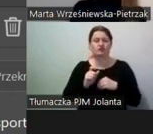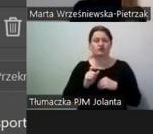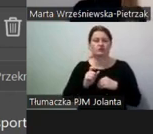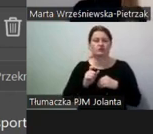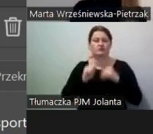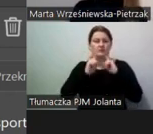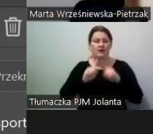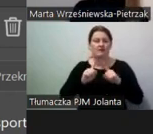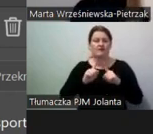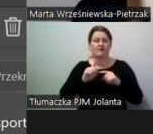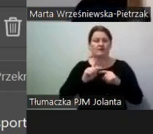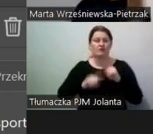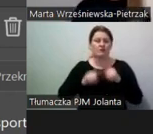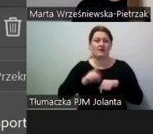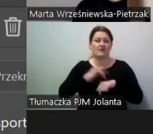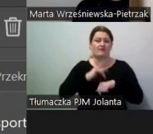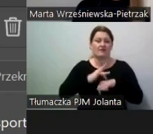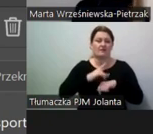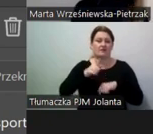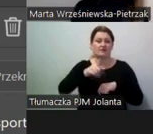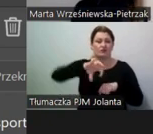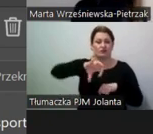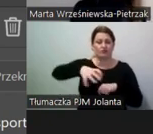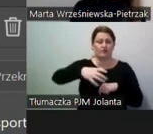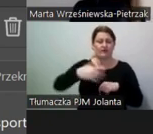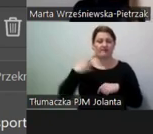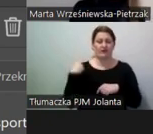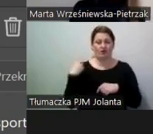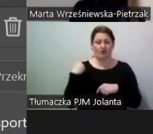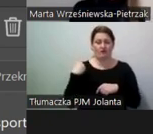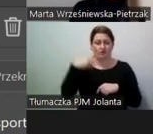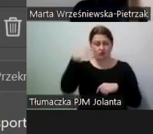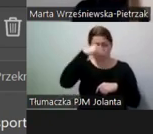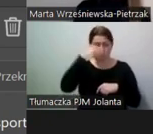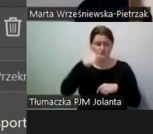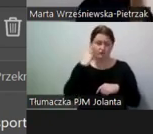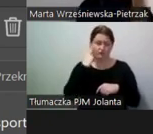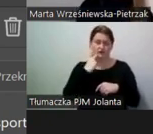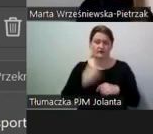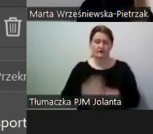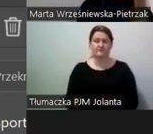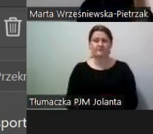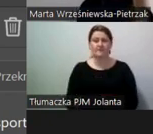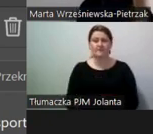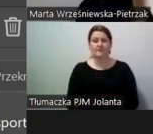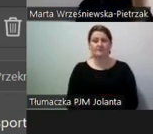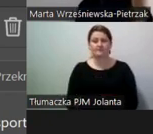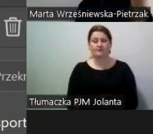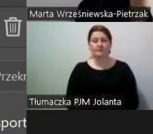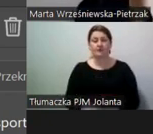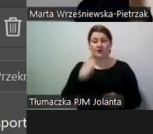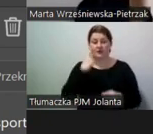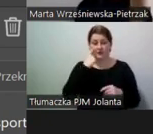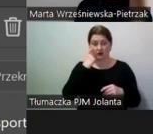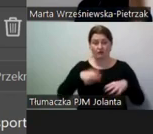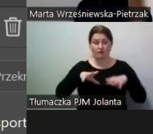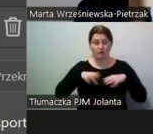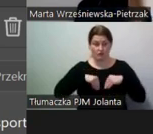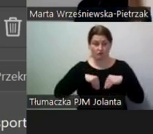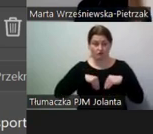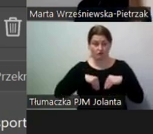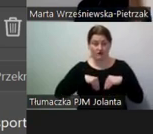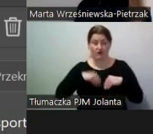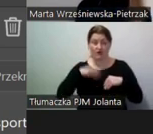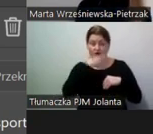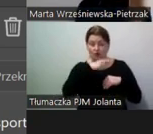naprawdę typowy wynik w tej grupie wiekowej uczniów z wadą słuchu. Zauważyć też można, że tenże